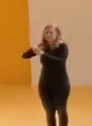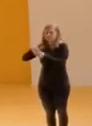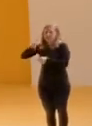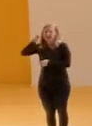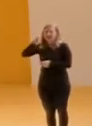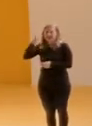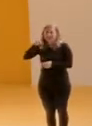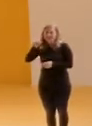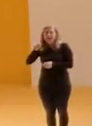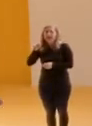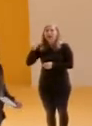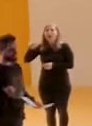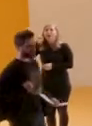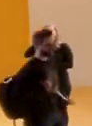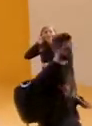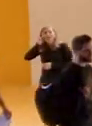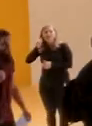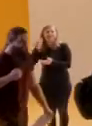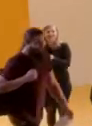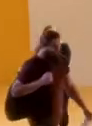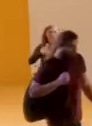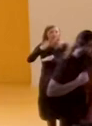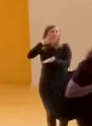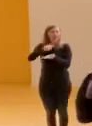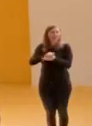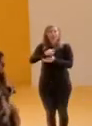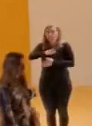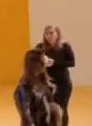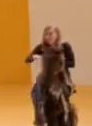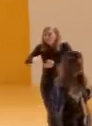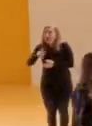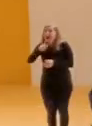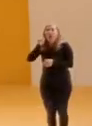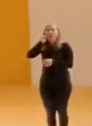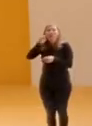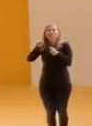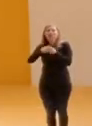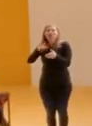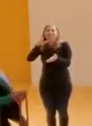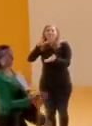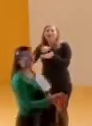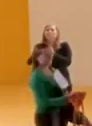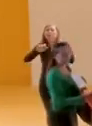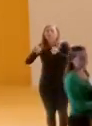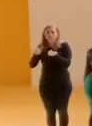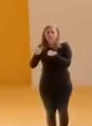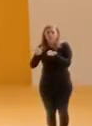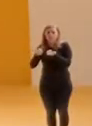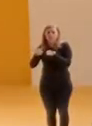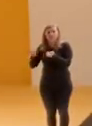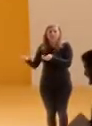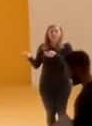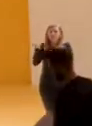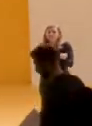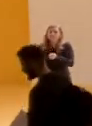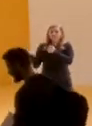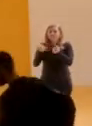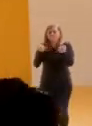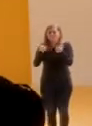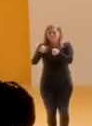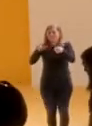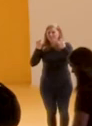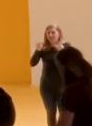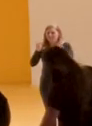nie tylko że zajmują się dziećmi w tym czasie ale też zajmują się również dostarczaniem bardzo ważnych składników pożywienia